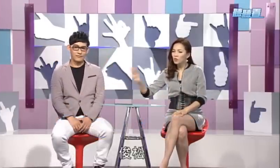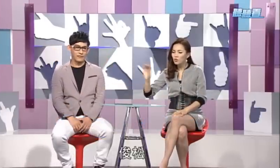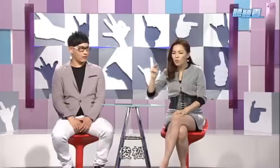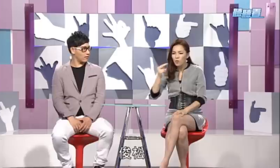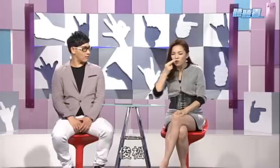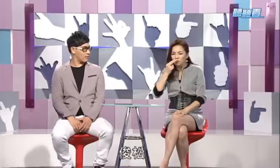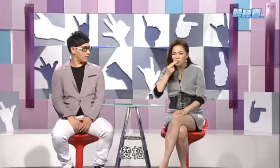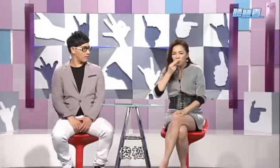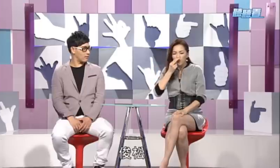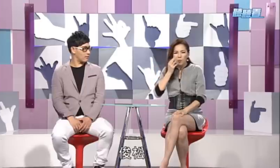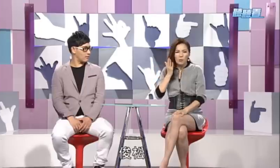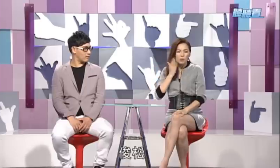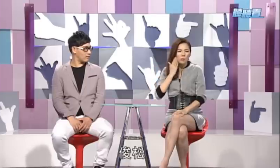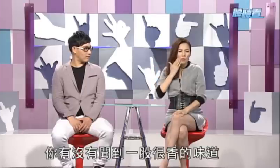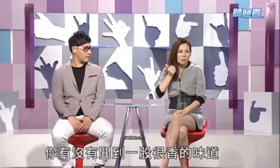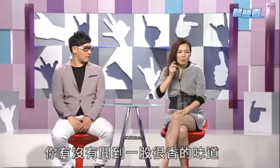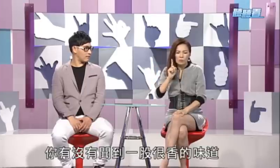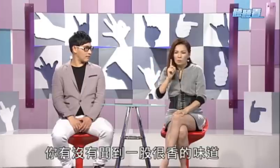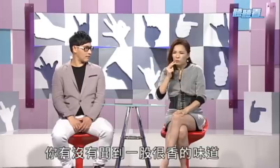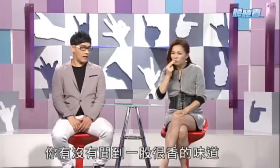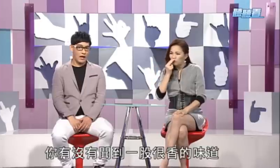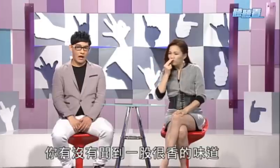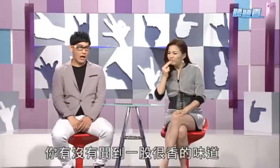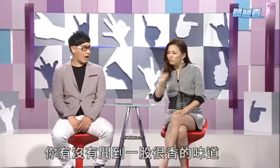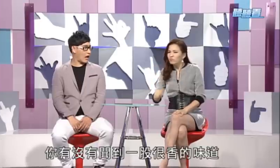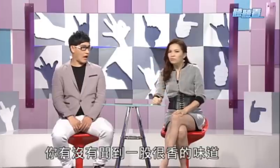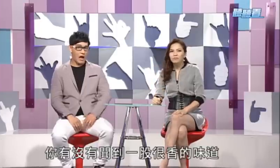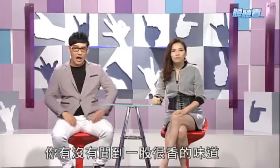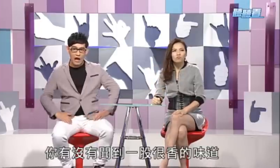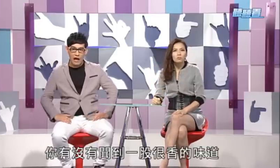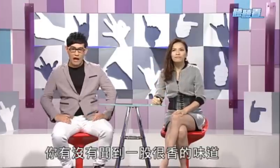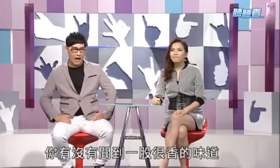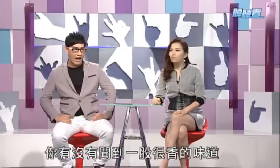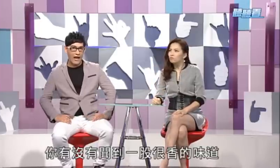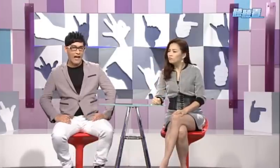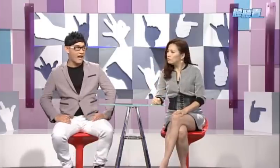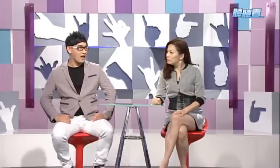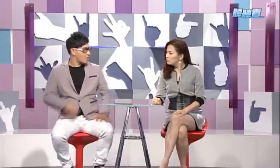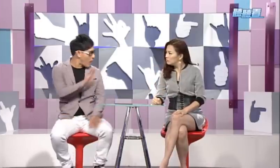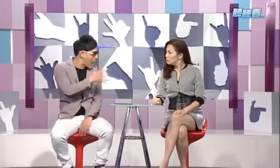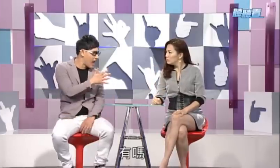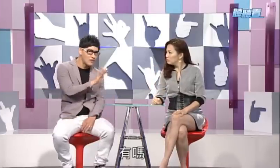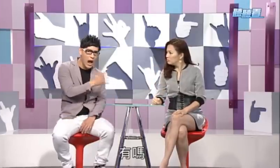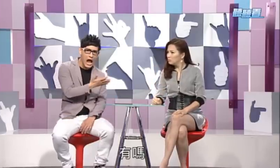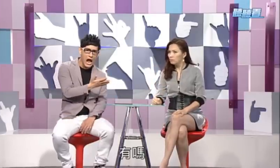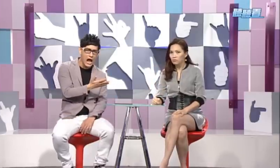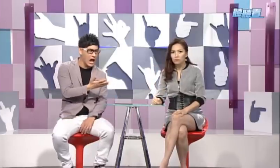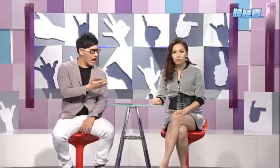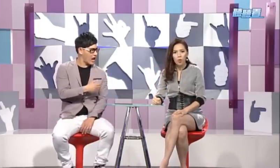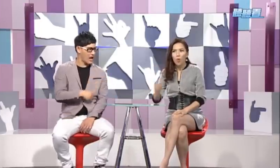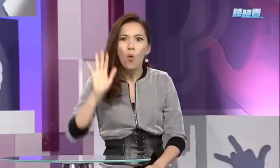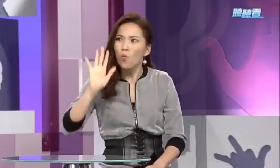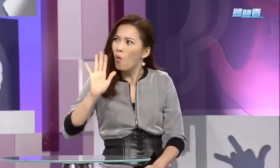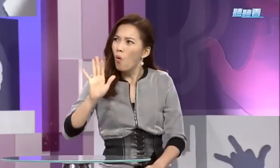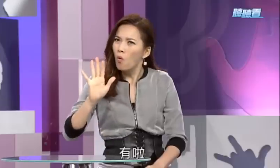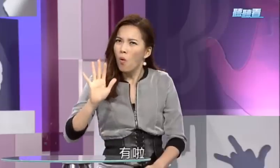俊松，你有没有闻到一股很香的味道 啊？有吗？ 嗯，有